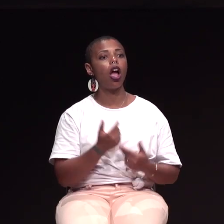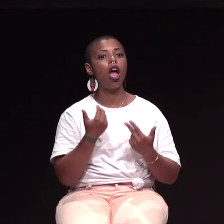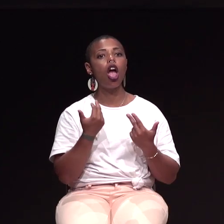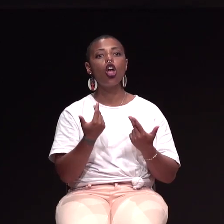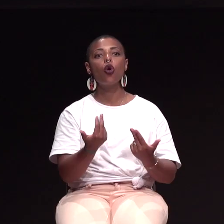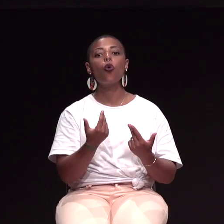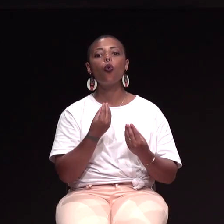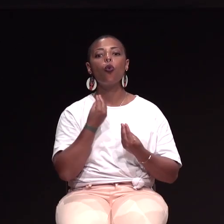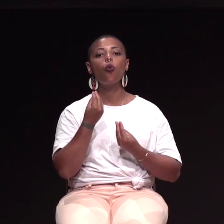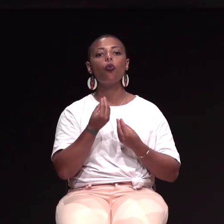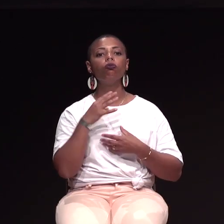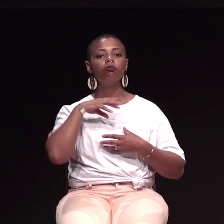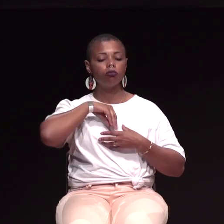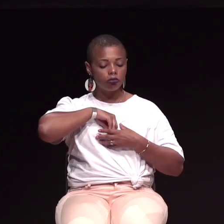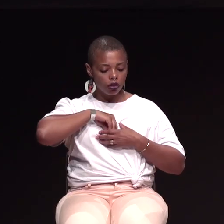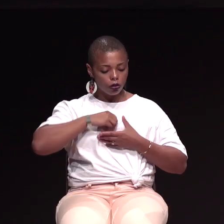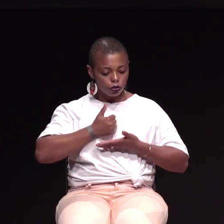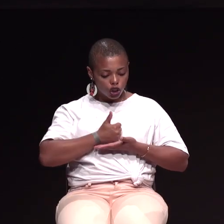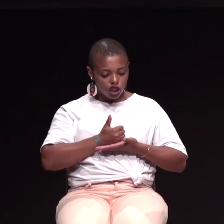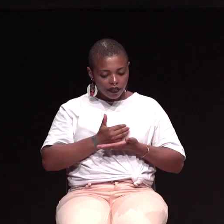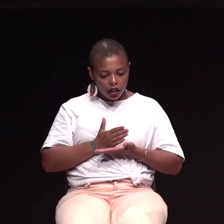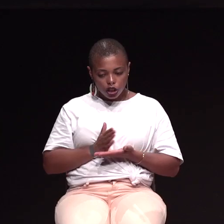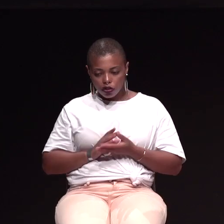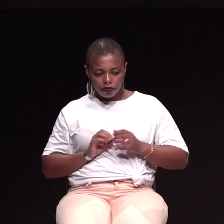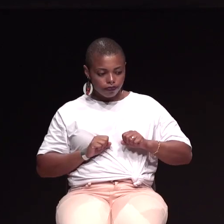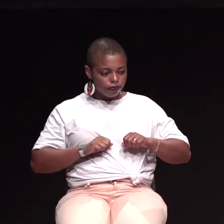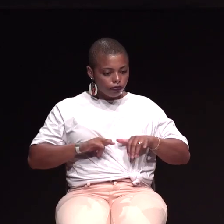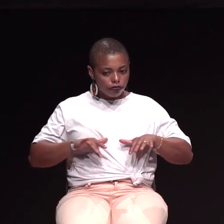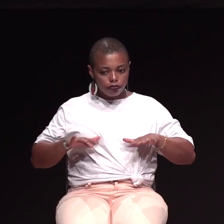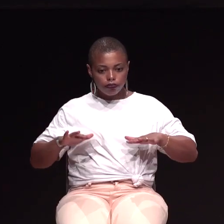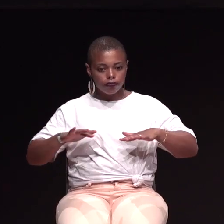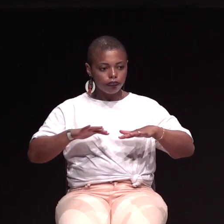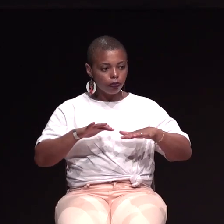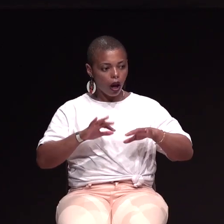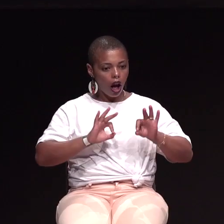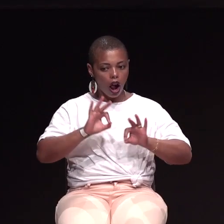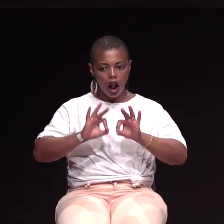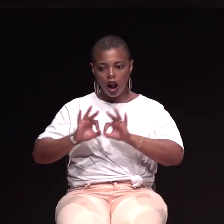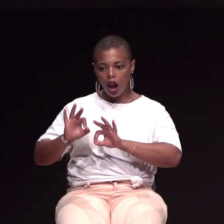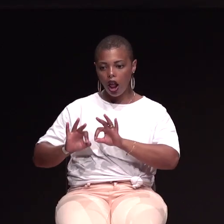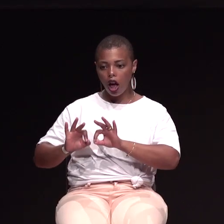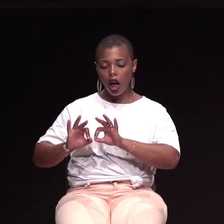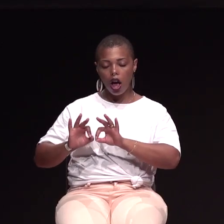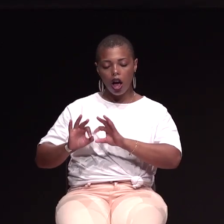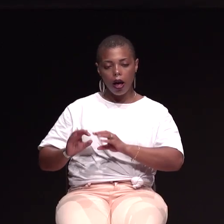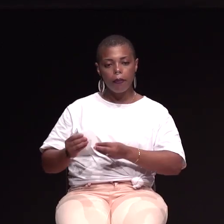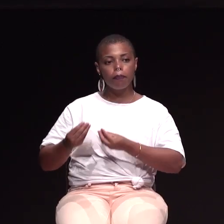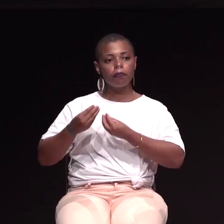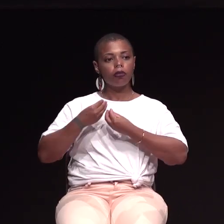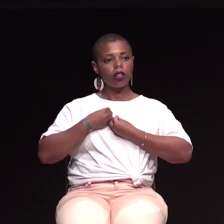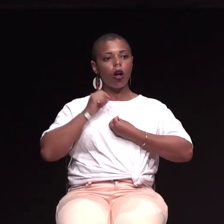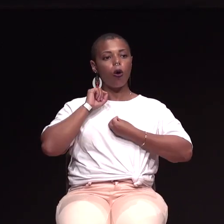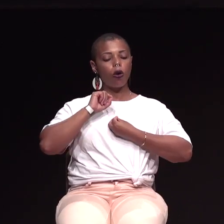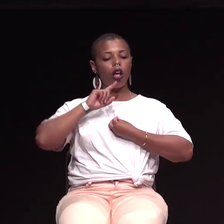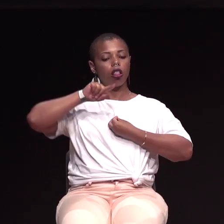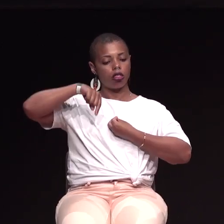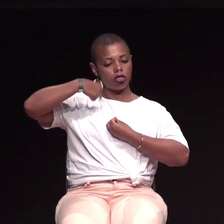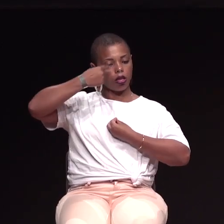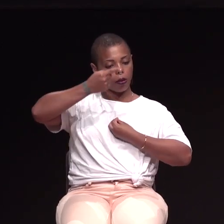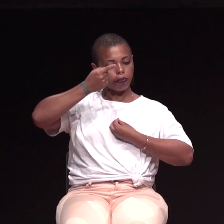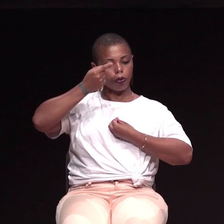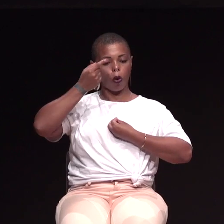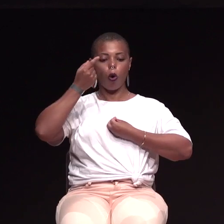compostagem interna, né, que me faz produzir